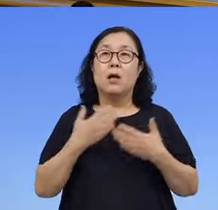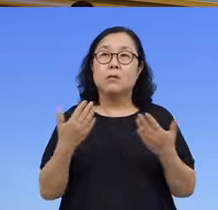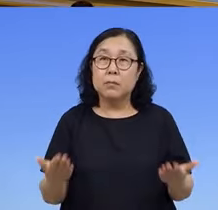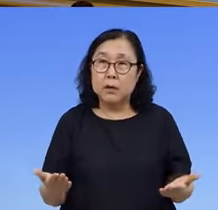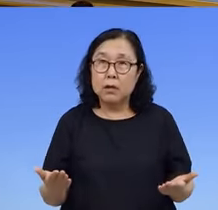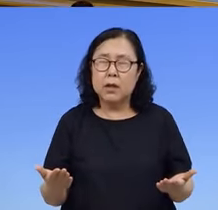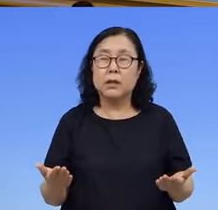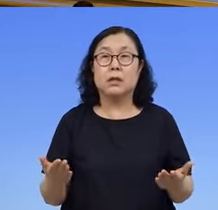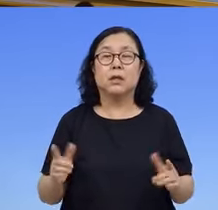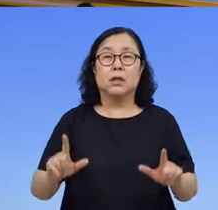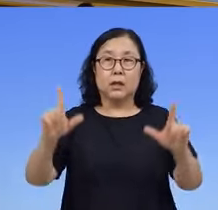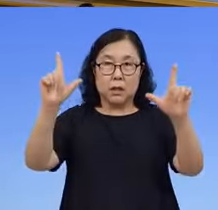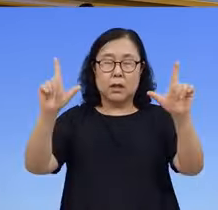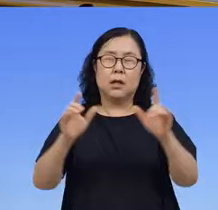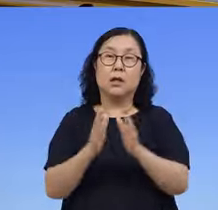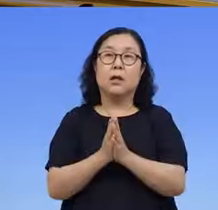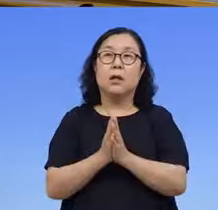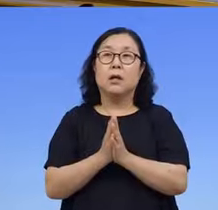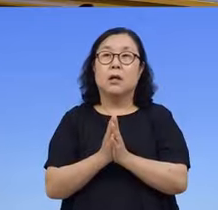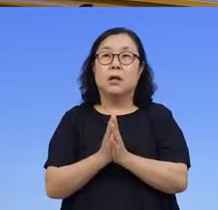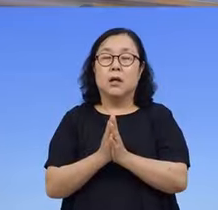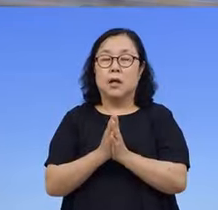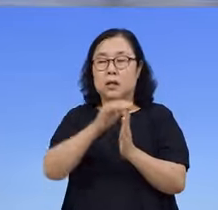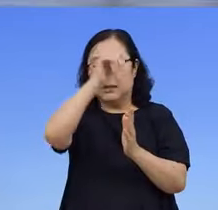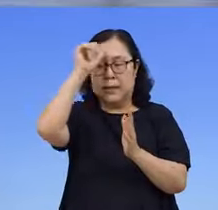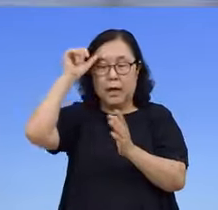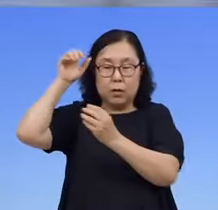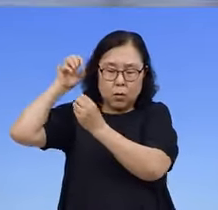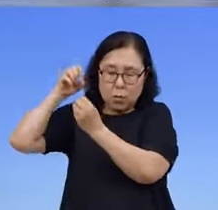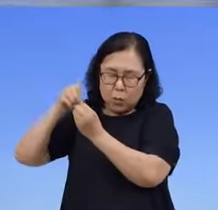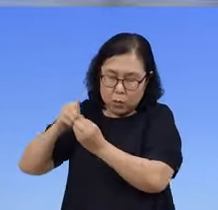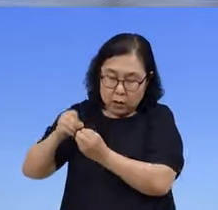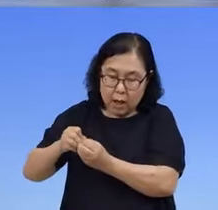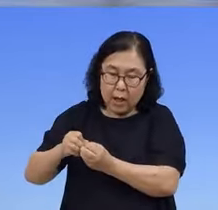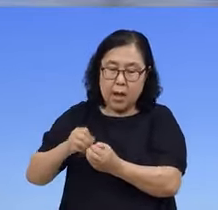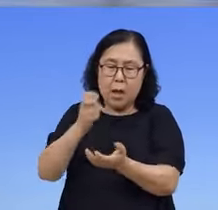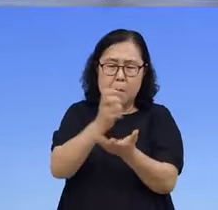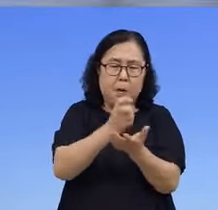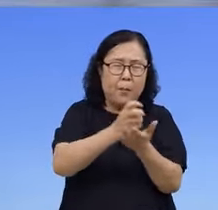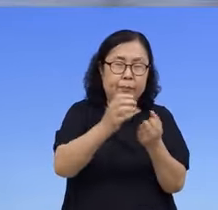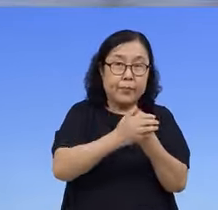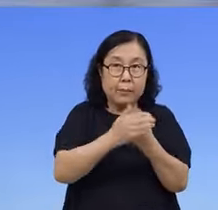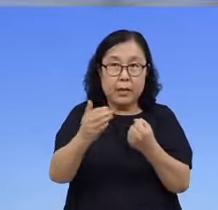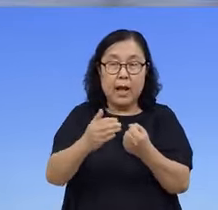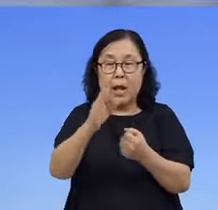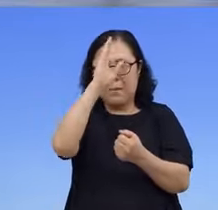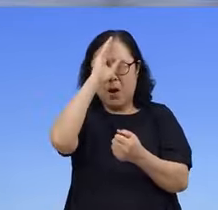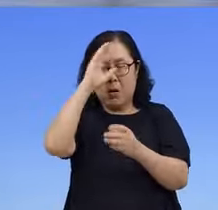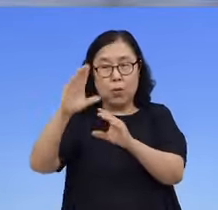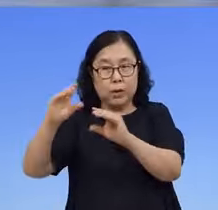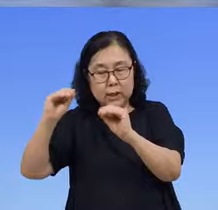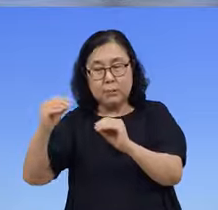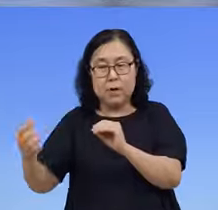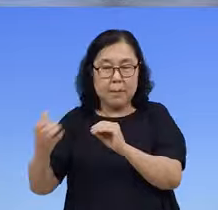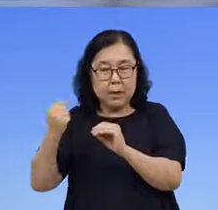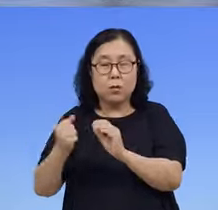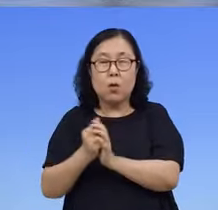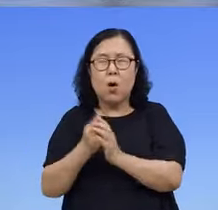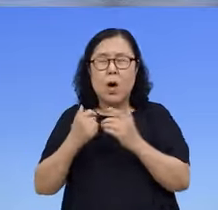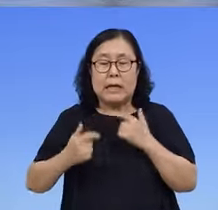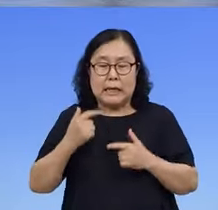안식일이라는 그 장로들의 그 규정을 가지고 세상의 병고침을 받고 감격에 차